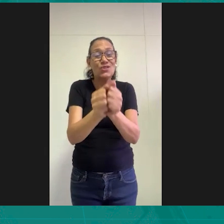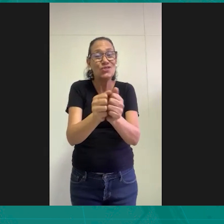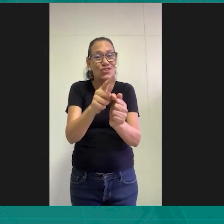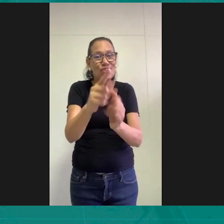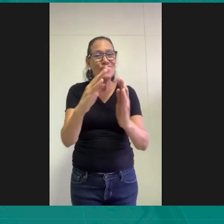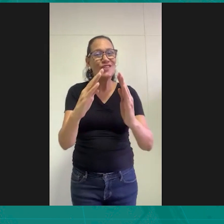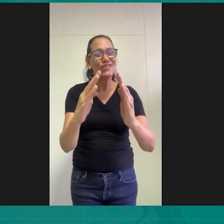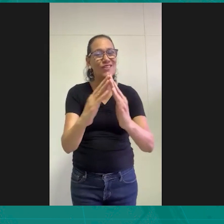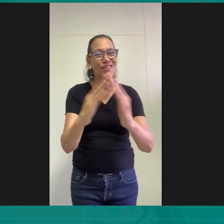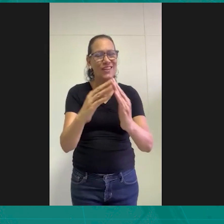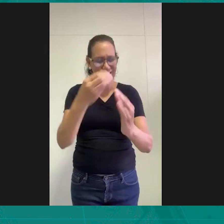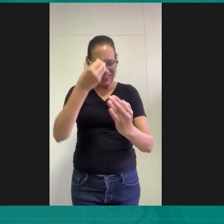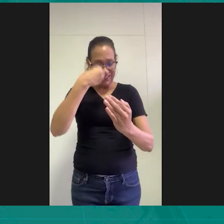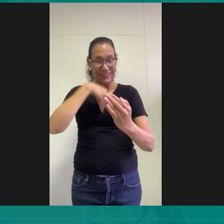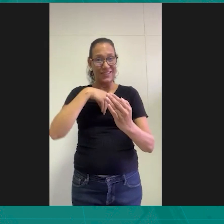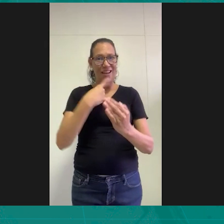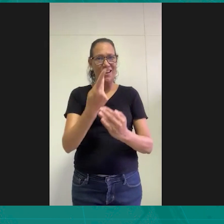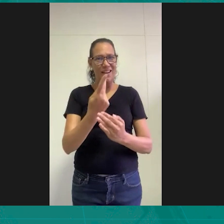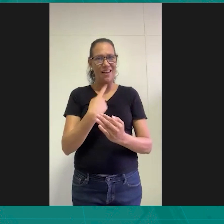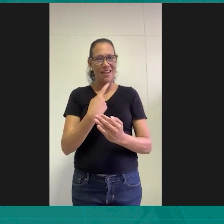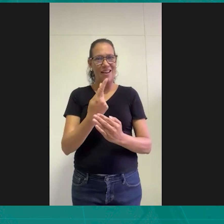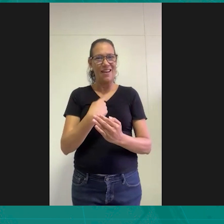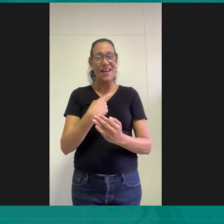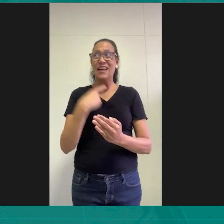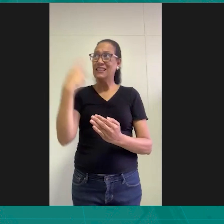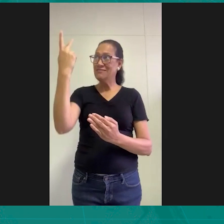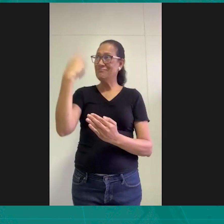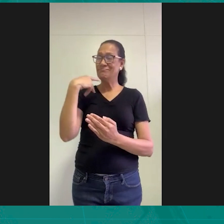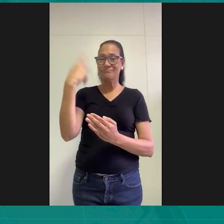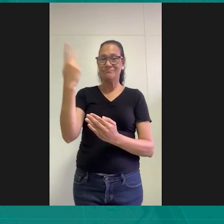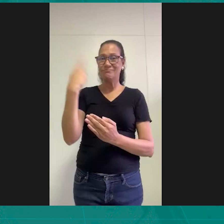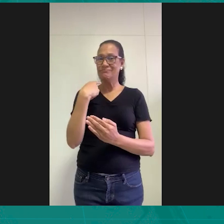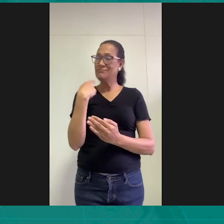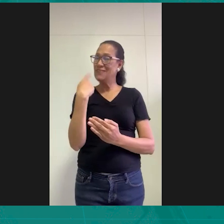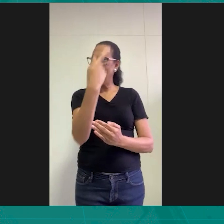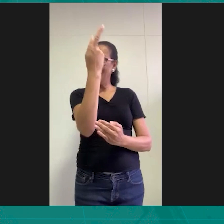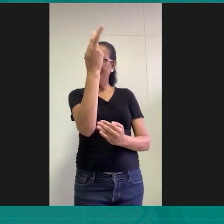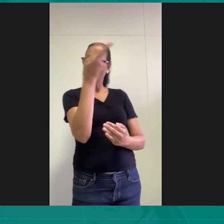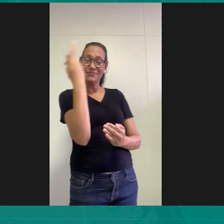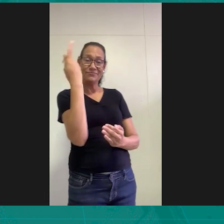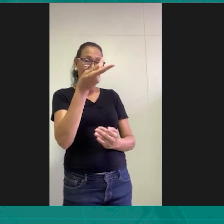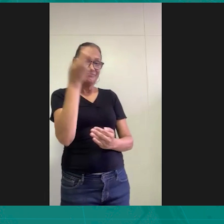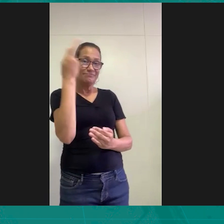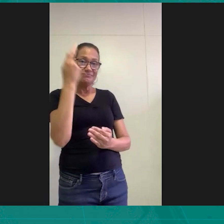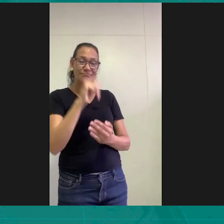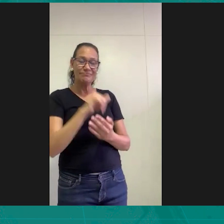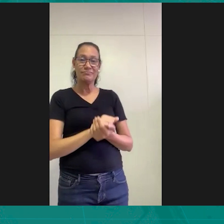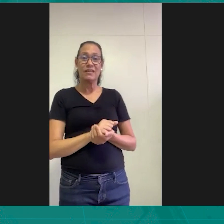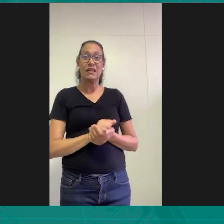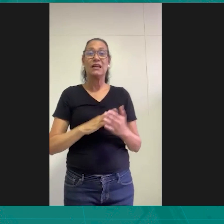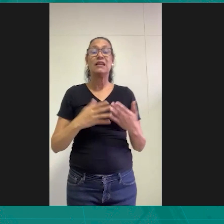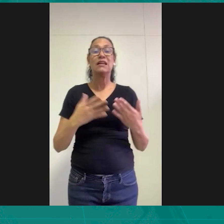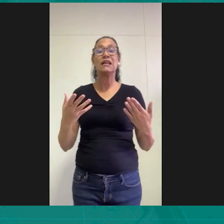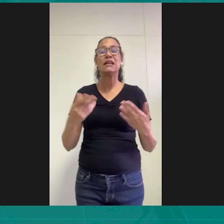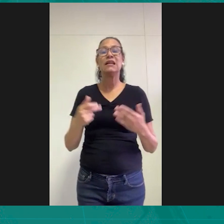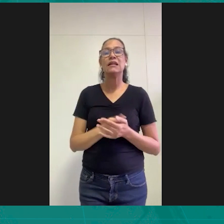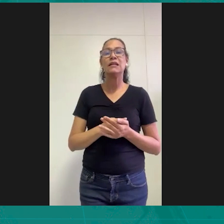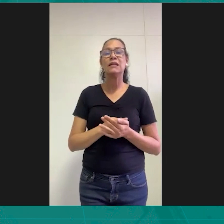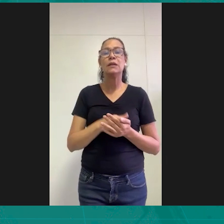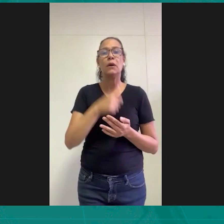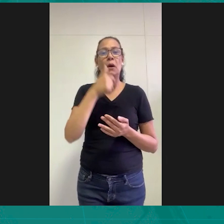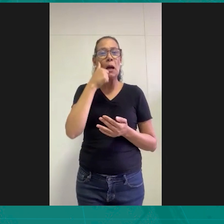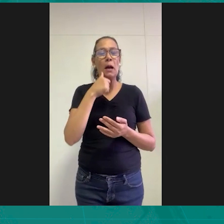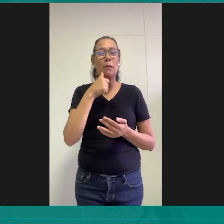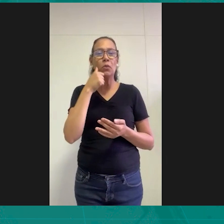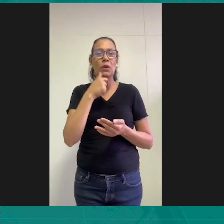Deus conosco, né? Capítulo 1, versículo 23: eis que a virgem conceberá e dará à luz um filho, e